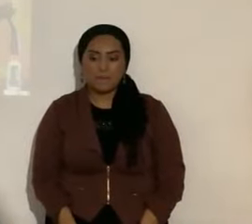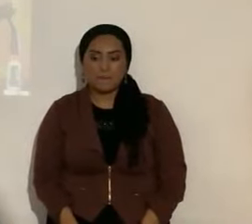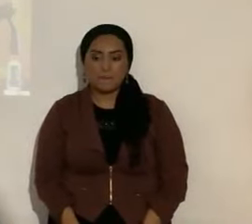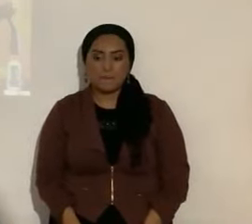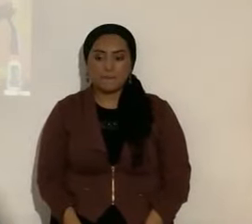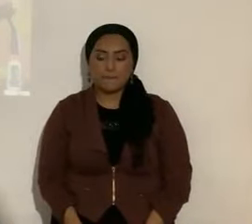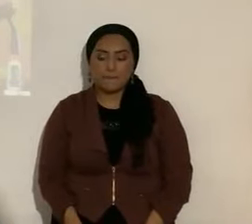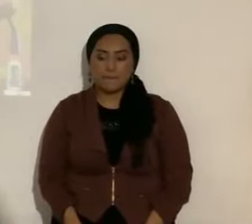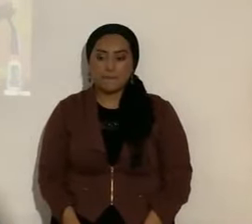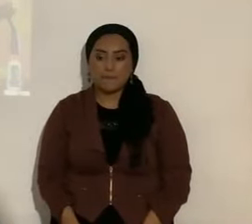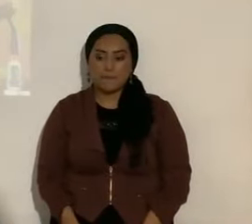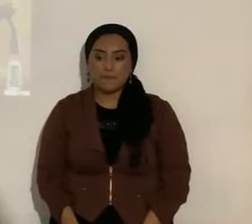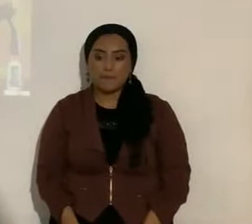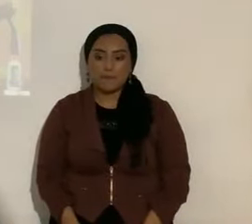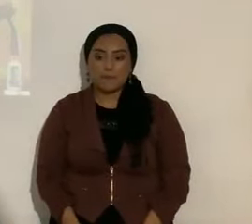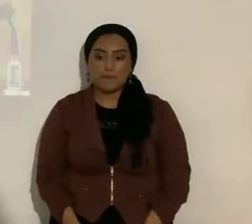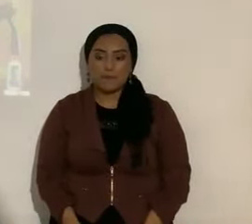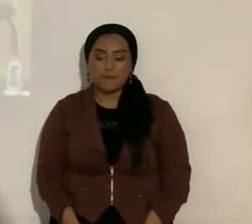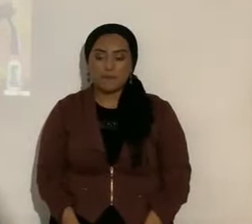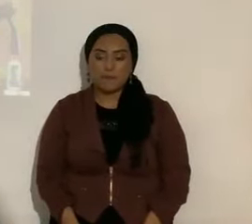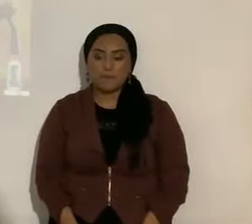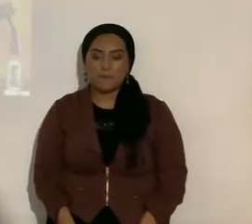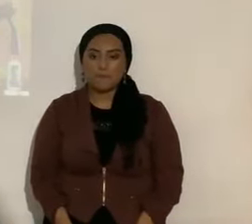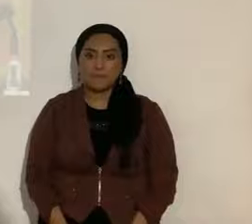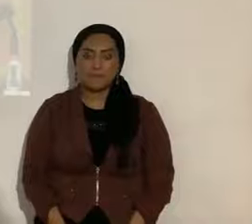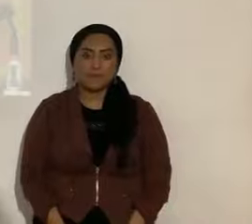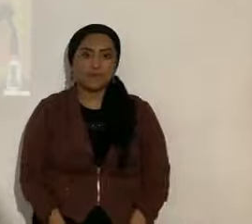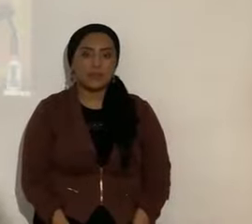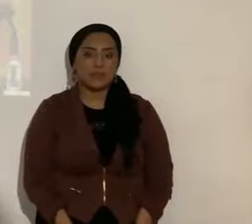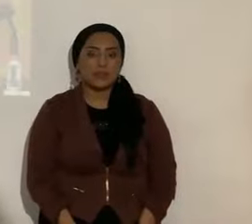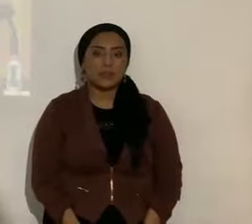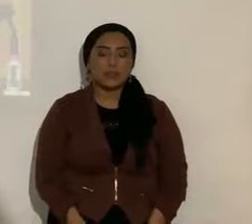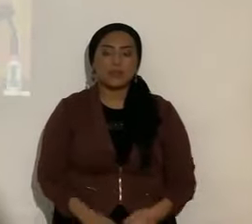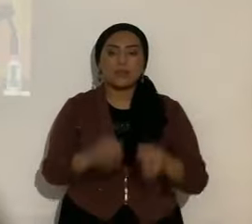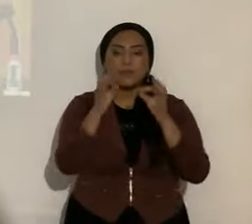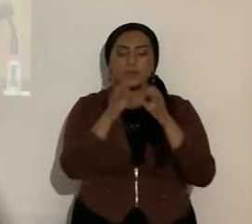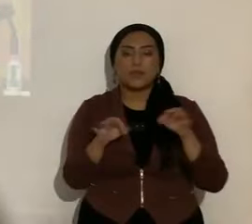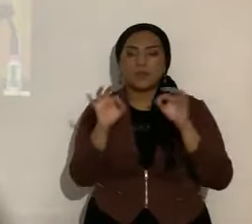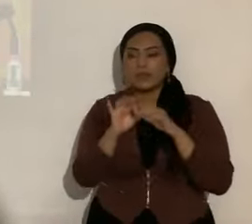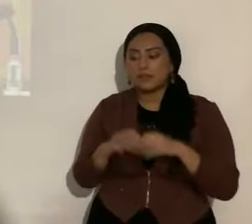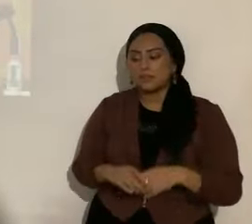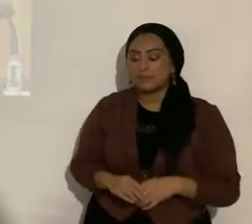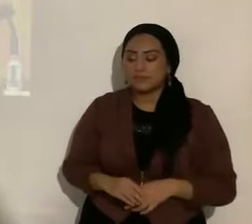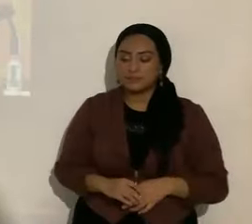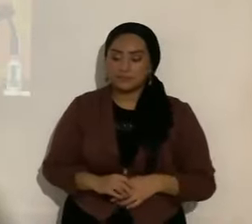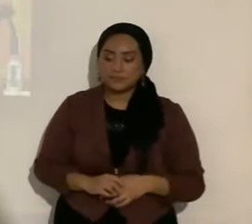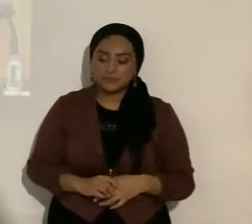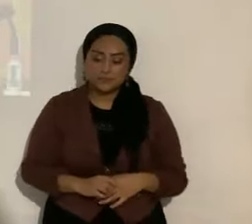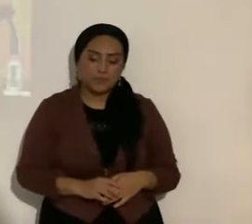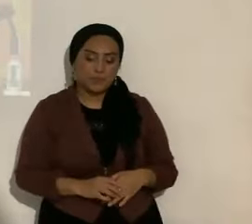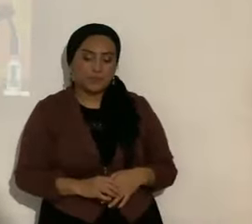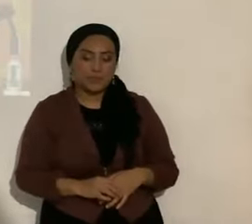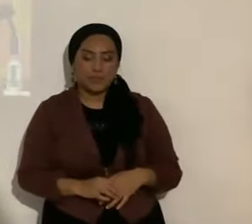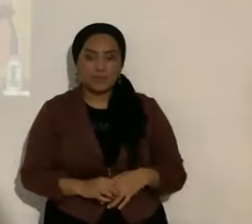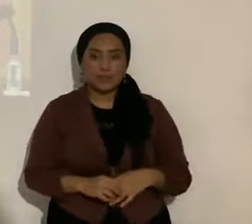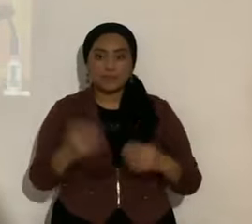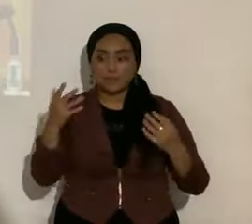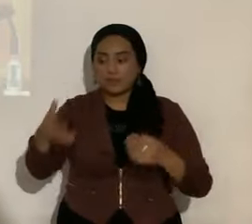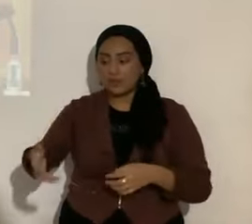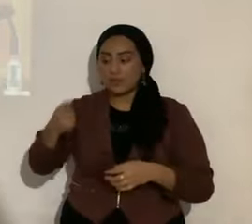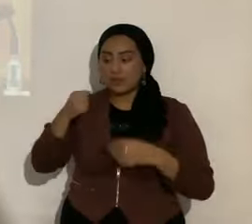por la impresión, vean cómo dice aquí, a ver, esto es muy importante. Dice así, tomando sus